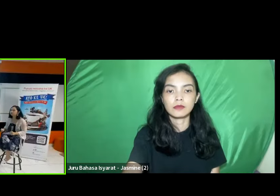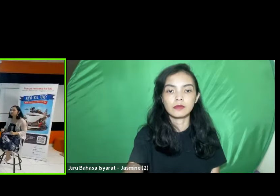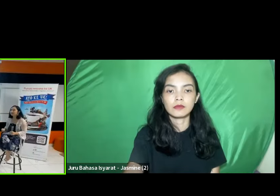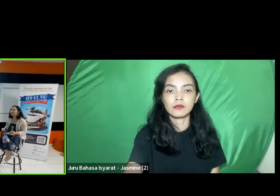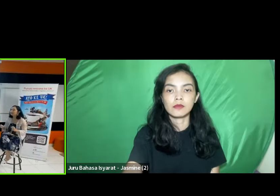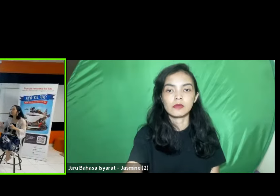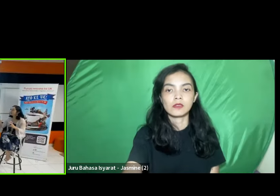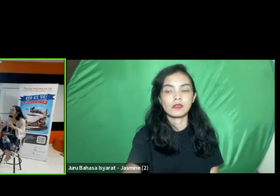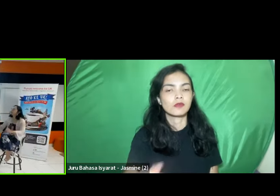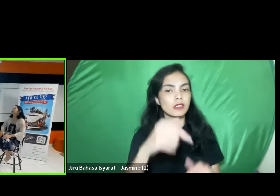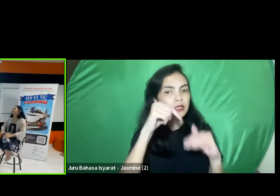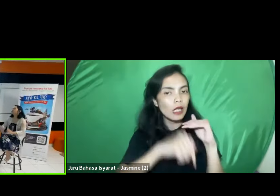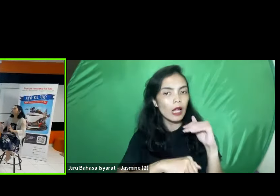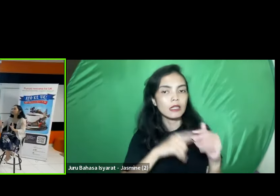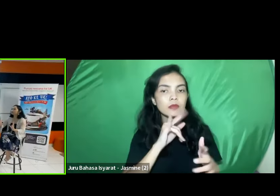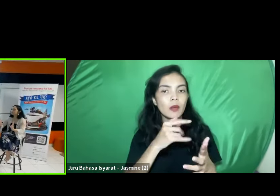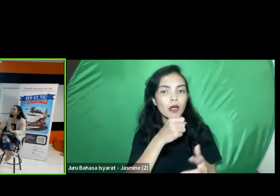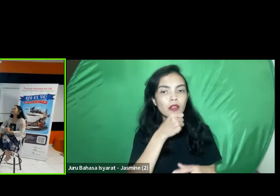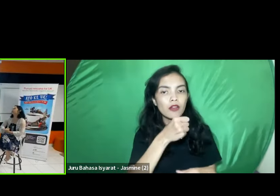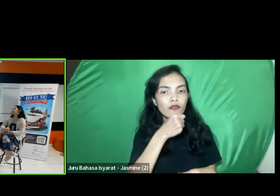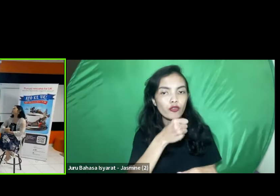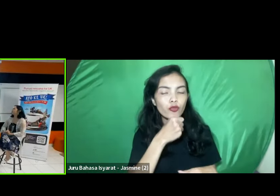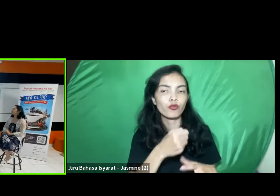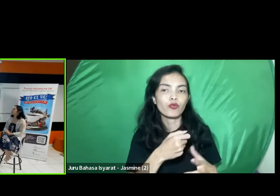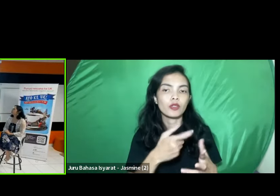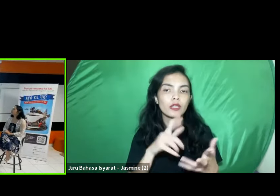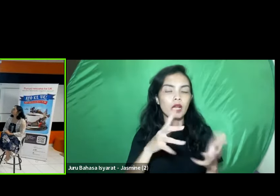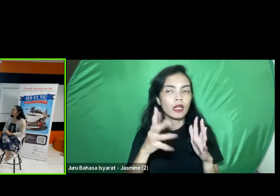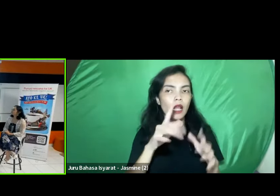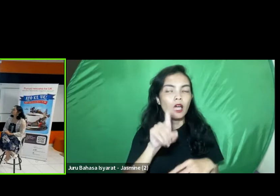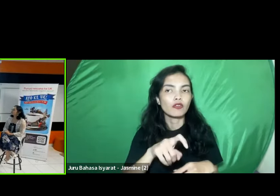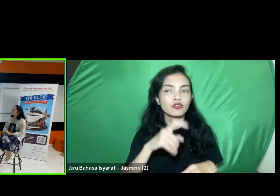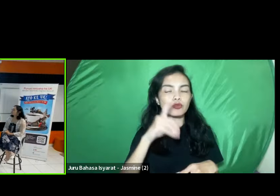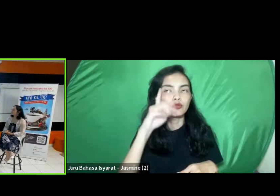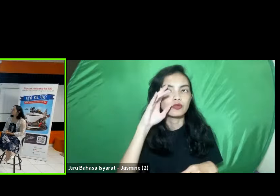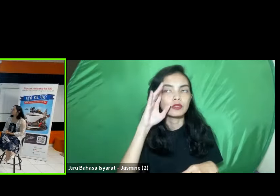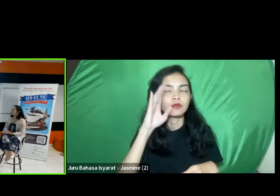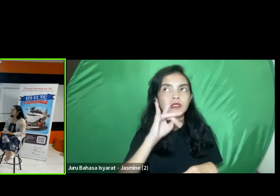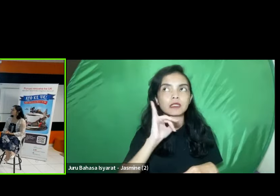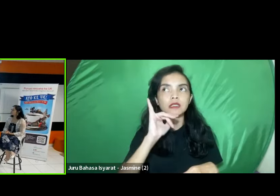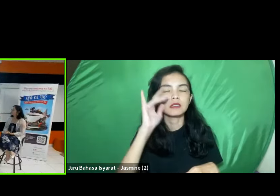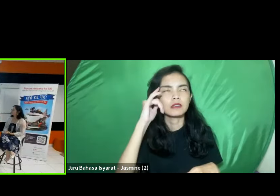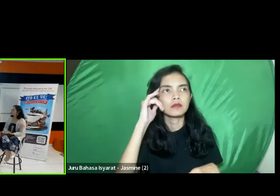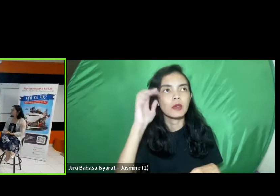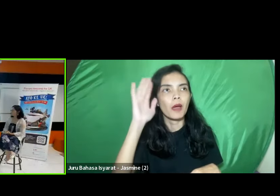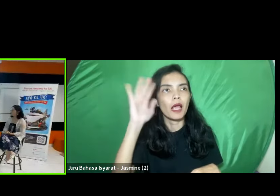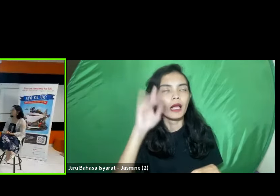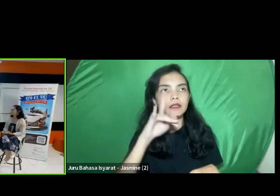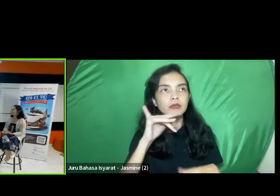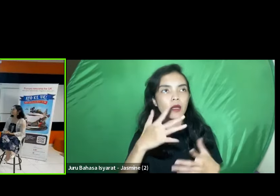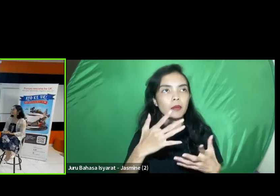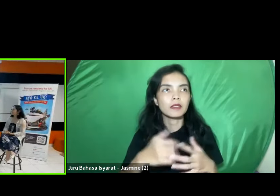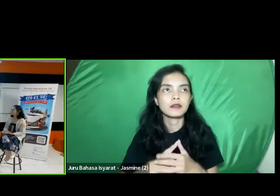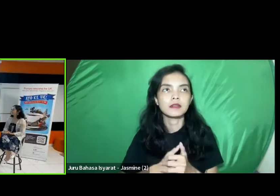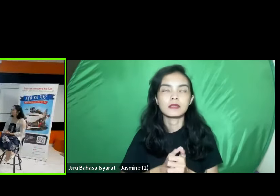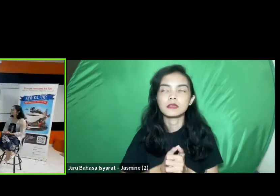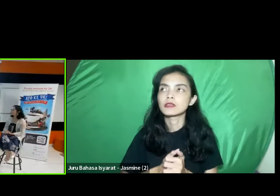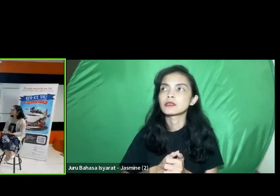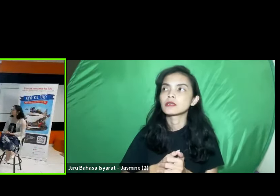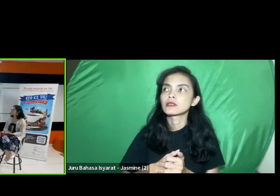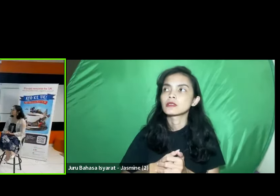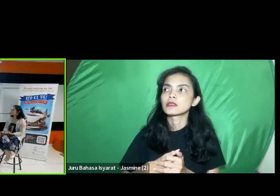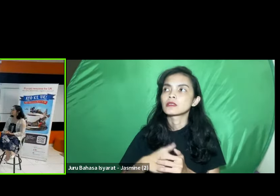interviewnya tuh nanti kayak gini gitu What to Expect gitu eh mulai dari settingan ya